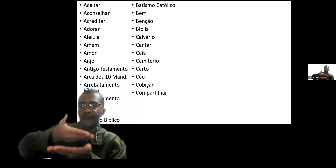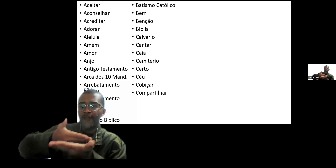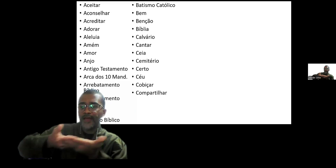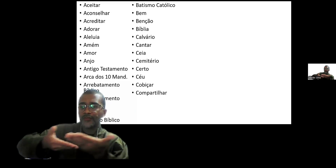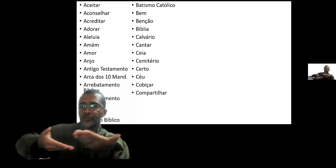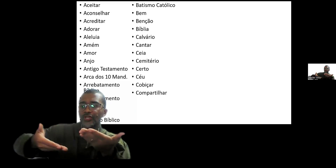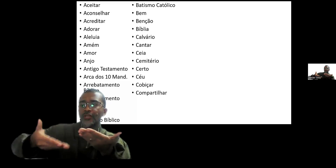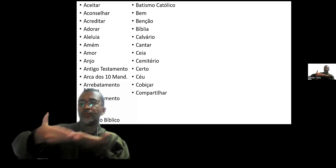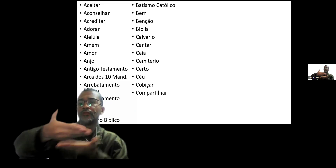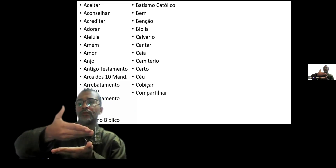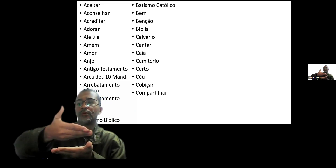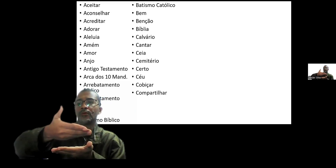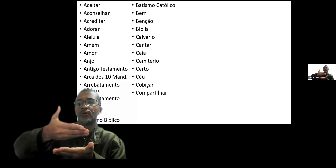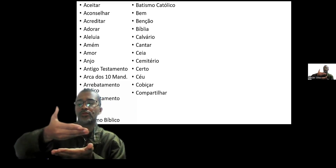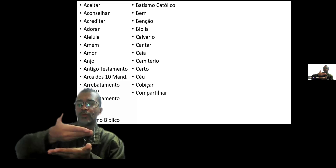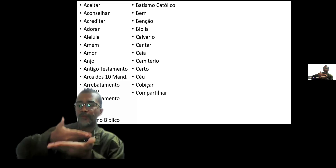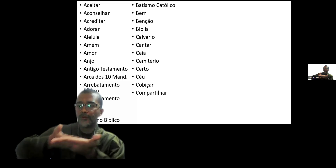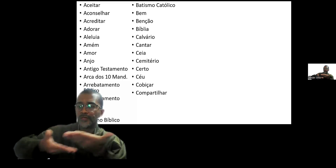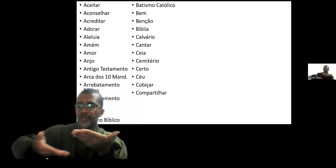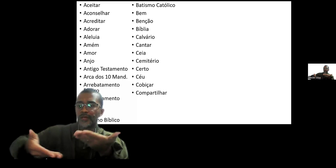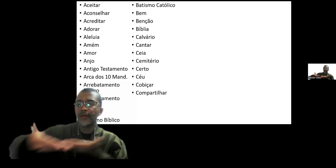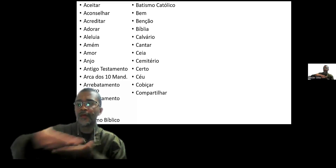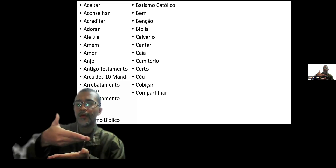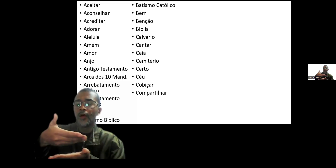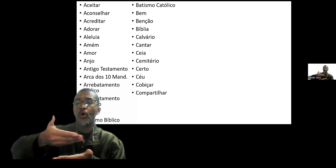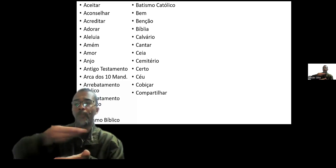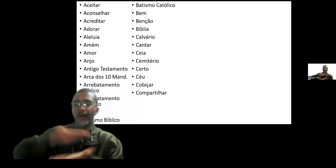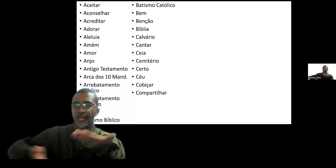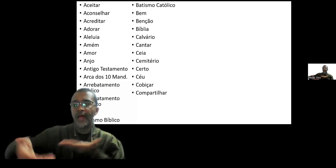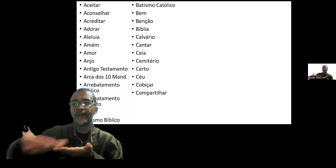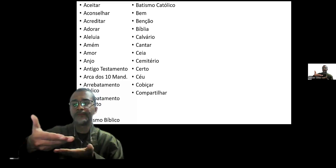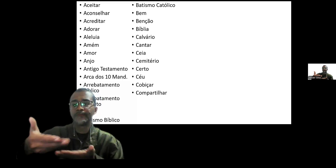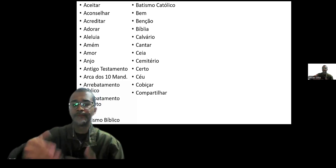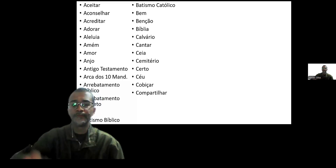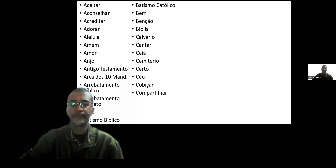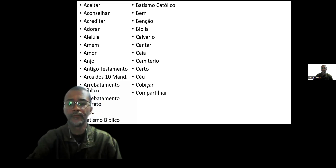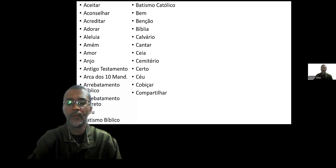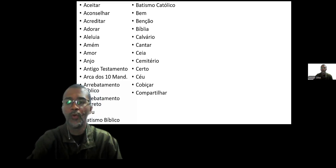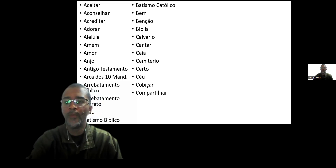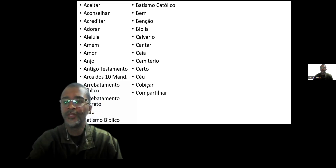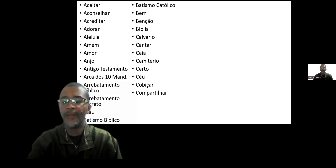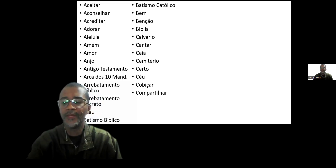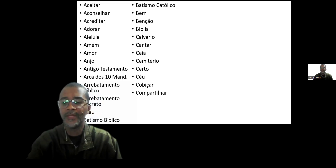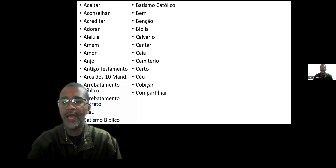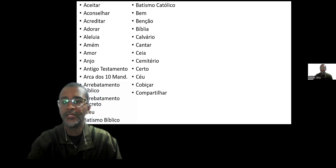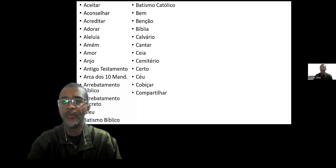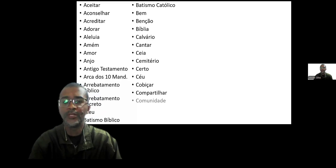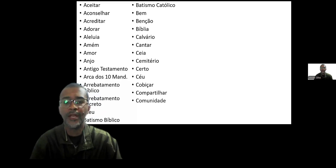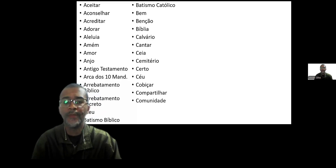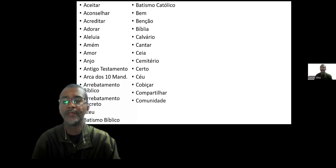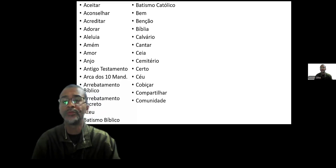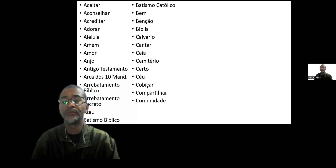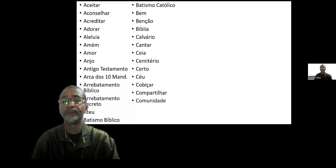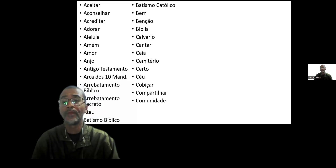Você faz um giro com as suas mãos assim, né? Compartilhar. compartilhar a mensagem,